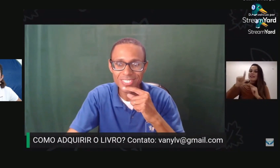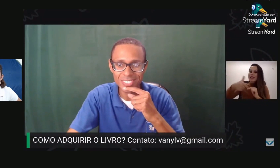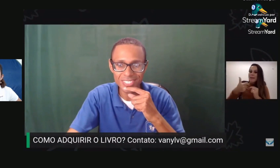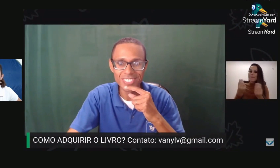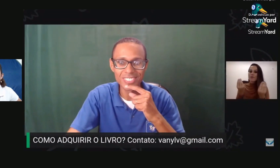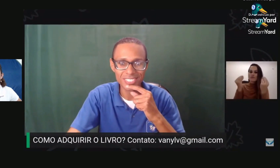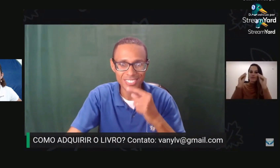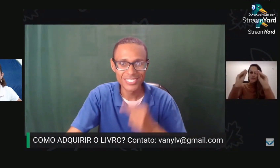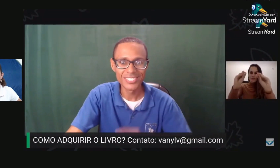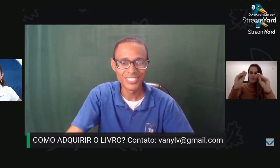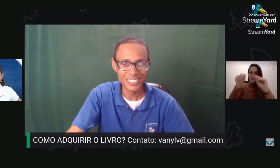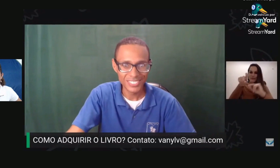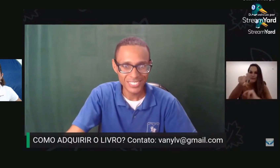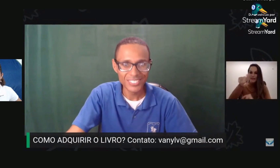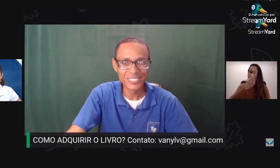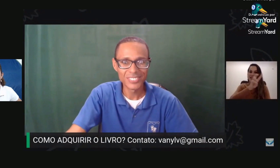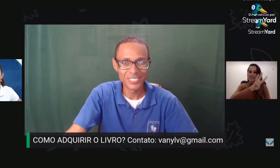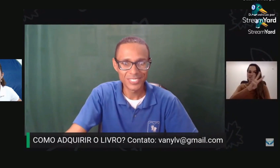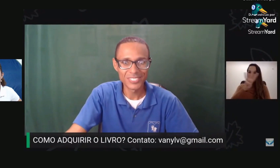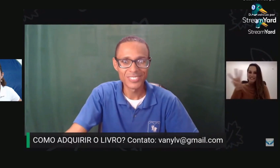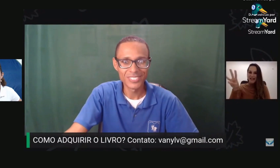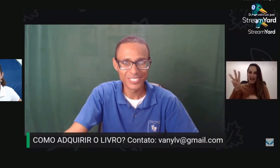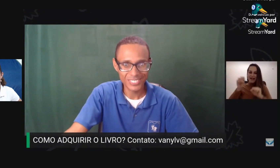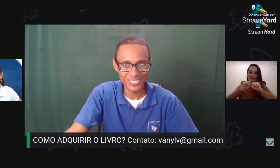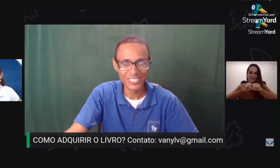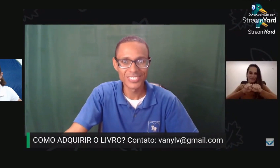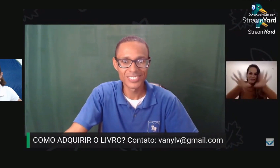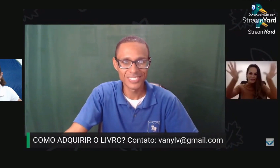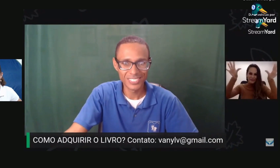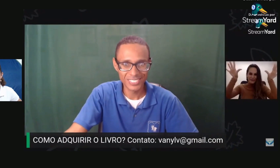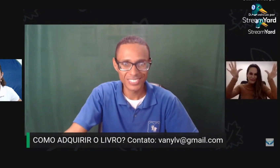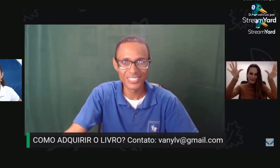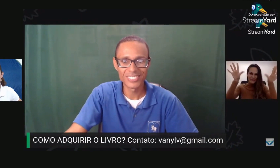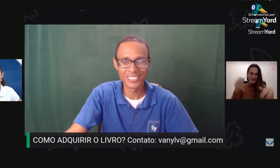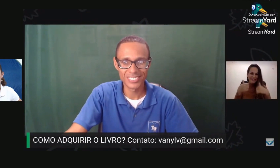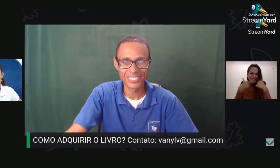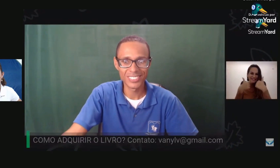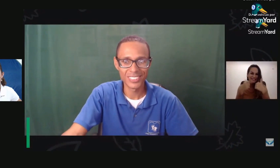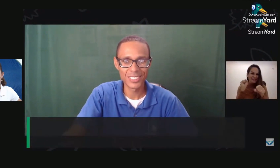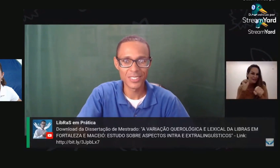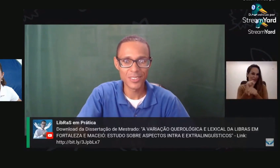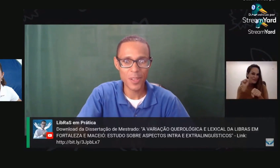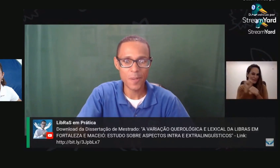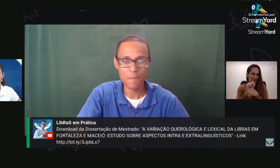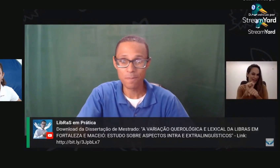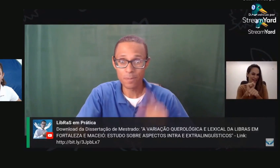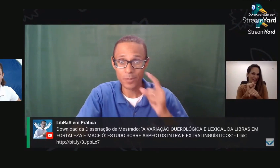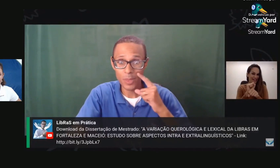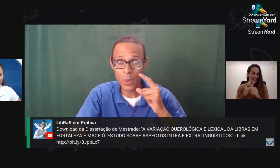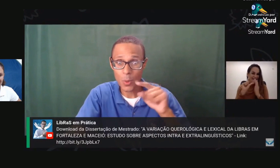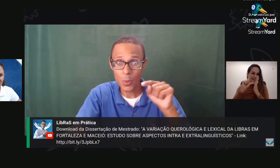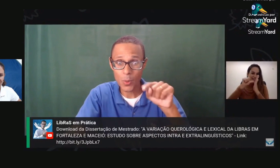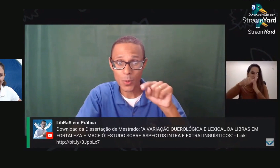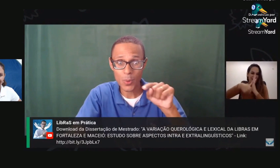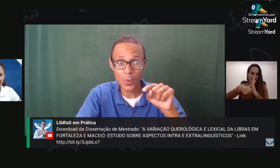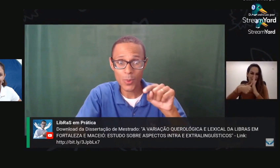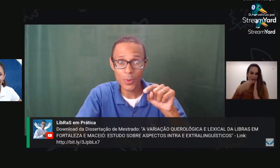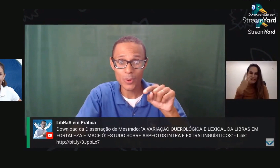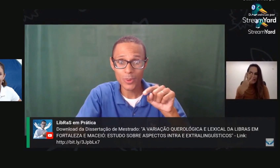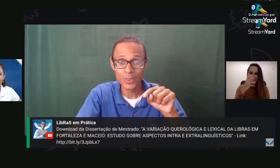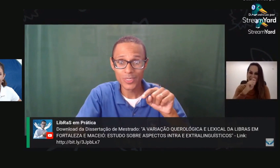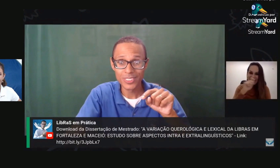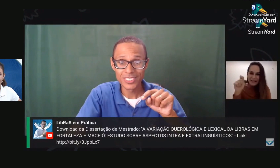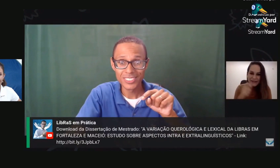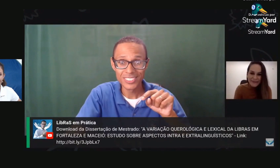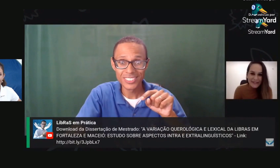do doutorado ainda falta as correções para depois eu deixar disponível no site para que as pessoas possam divulgar, ok?